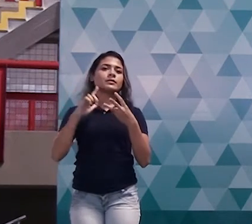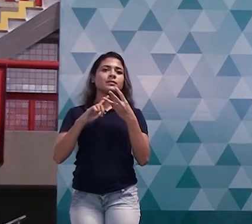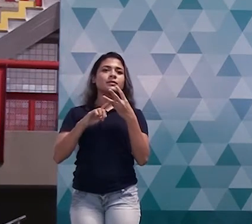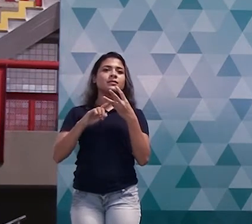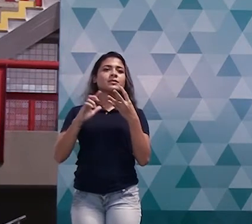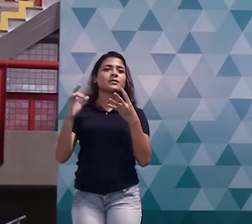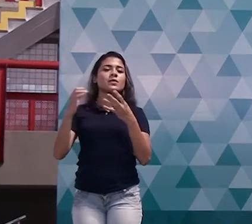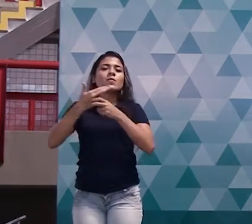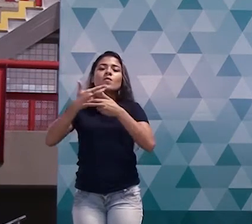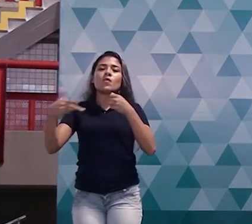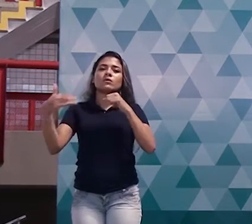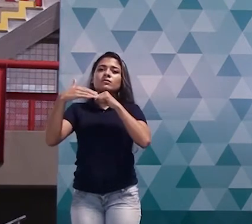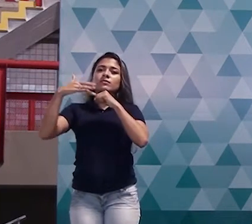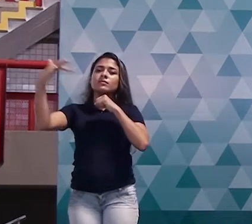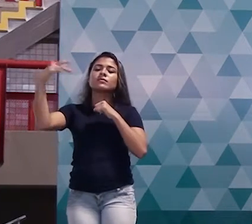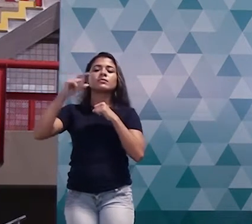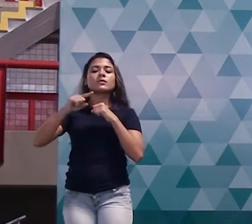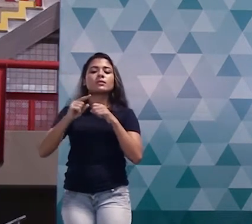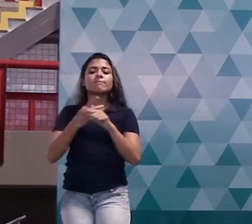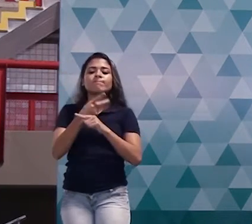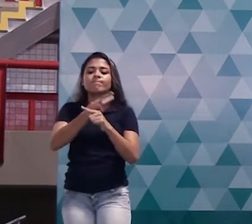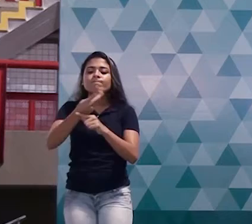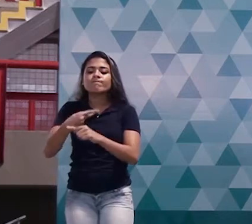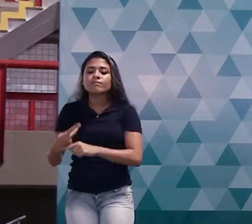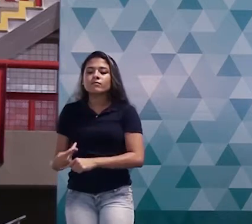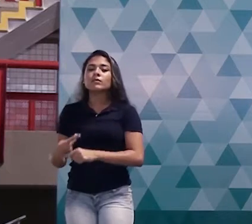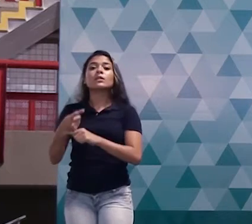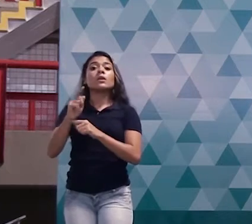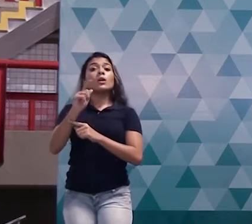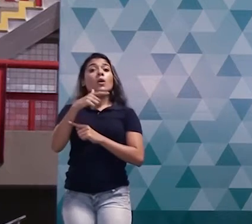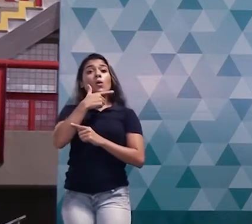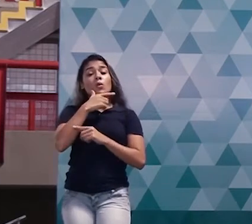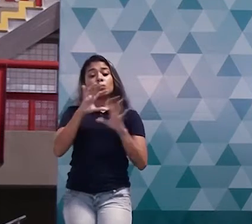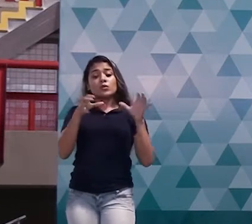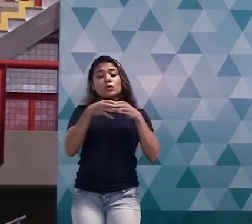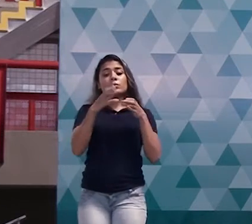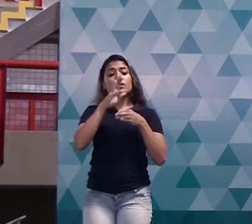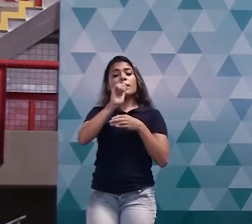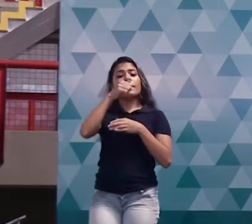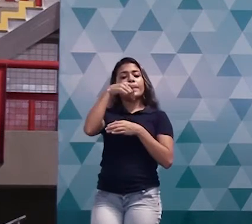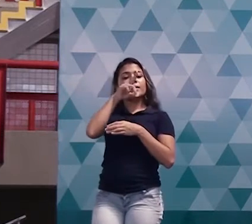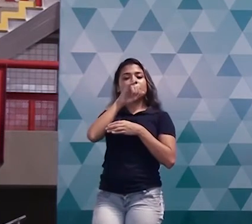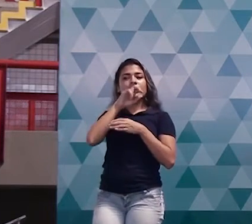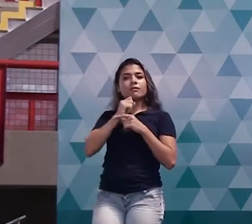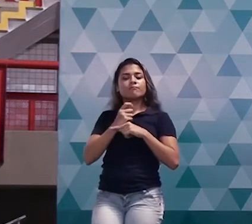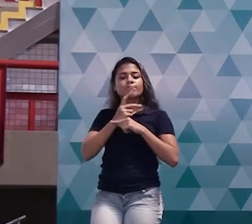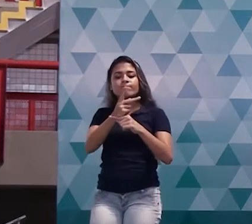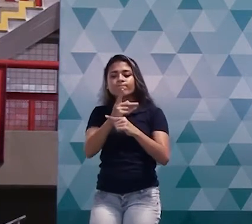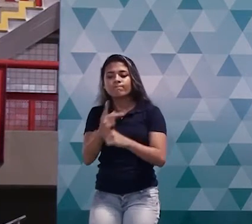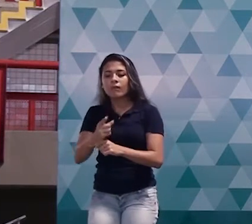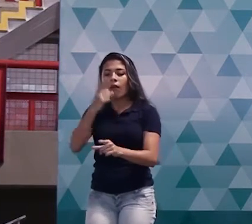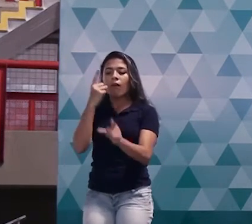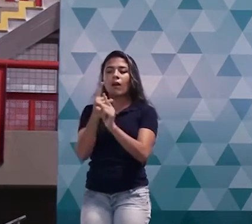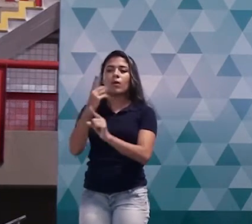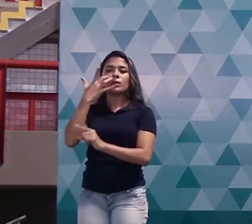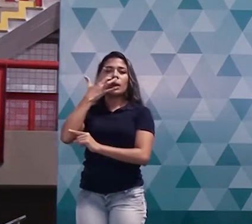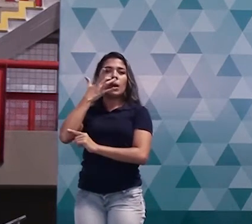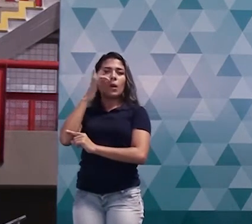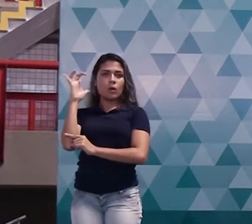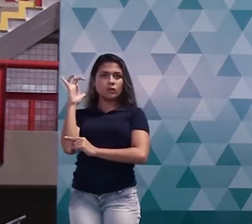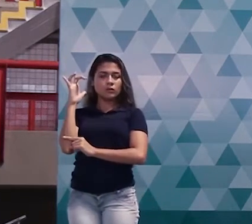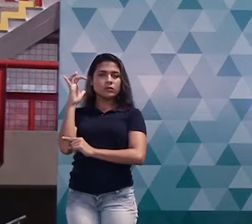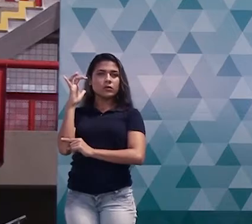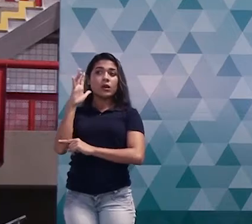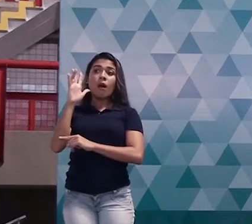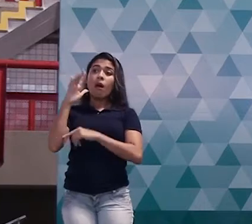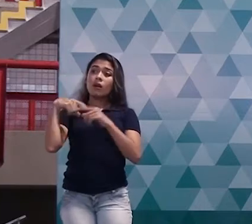Finalzinho do século XVII, os bandeirantes encontram ouro. Isso quer dizer que durante o século XVIII nós temos um novo ciclo